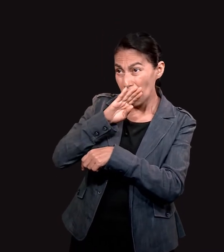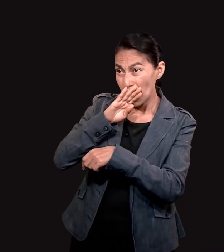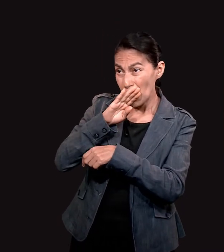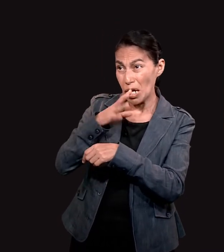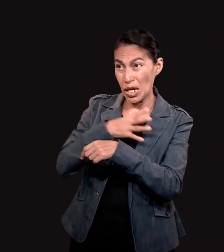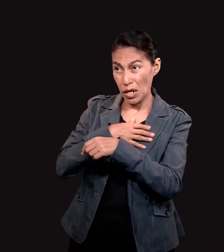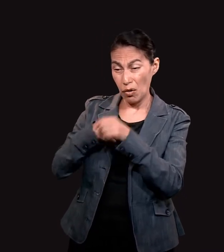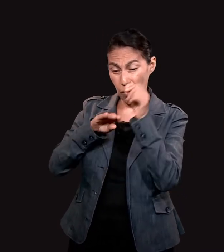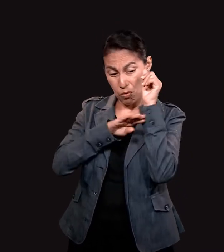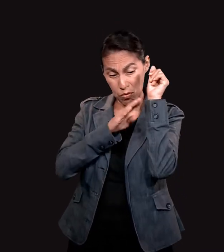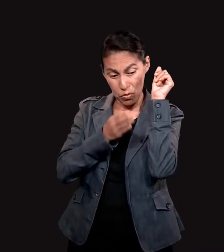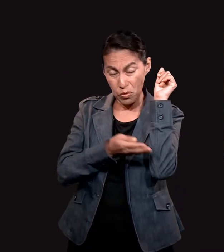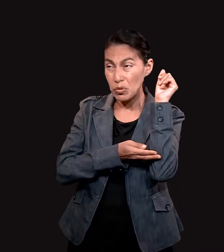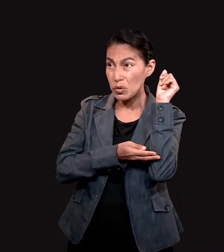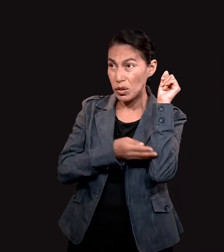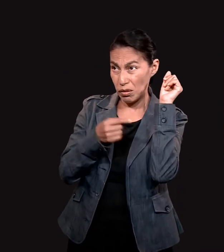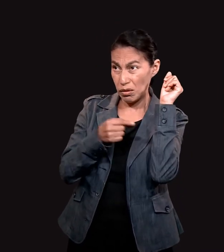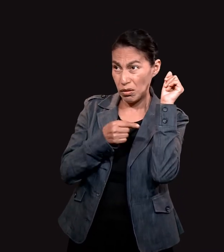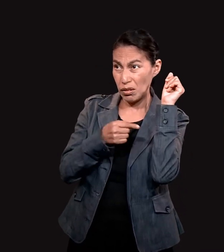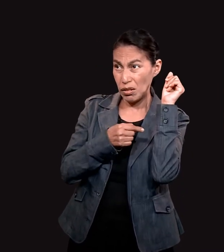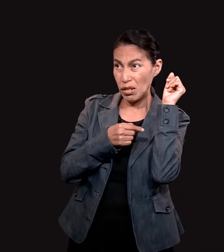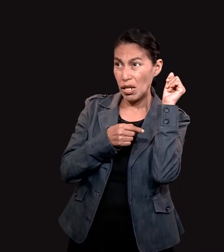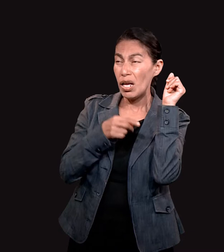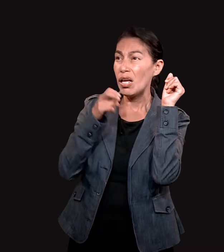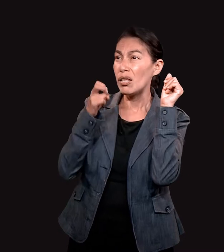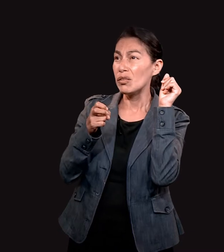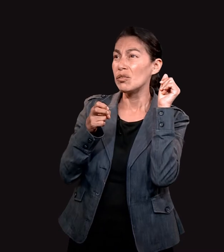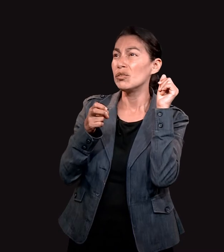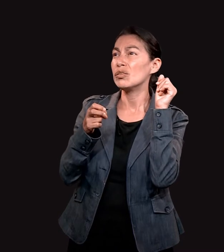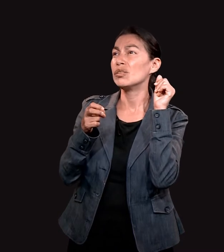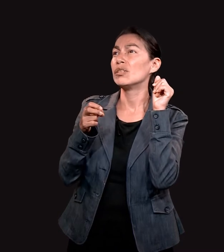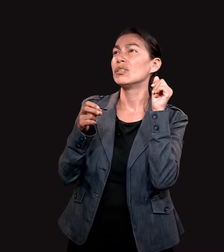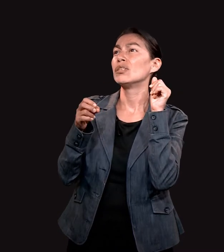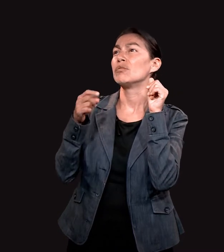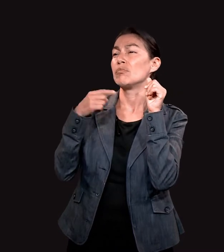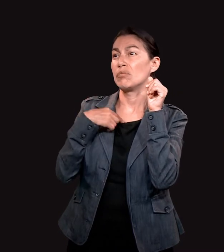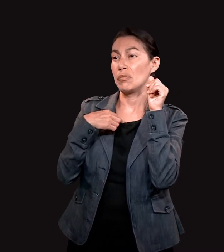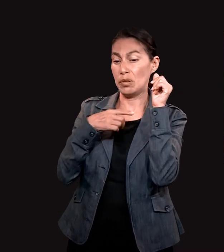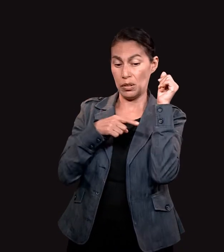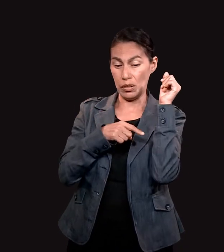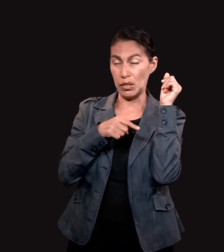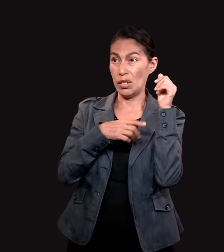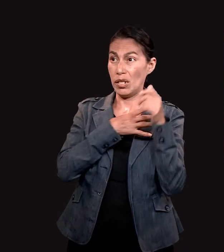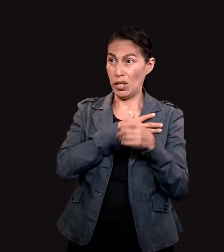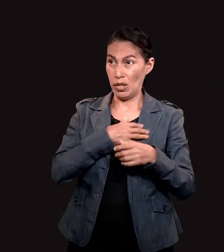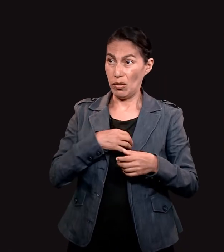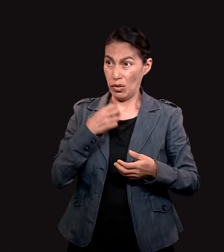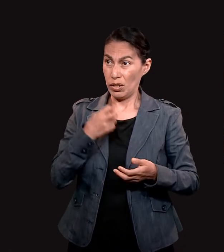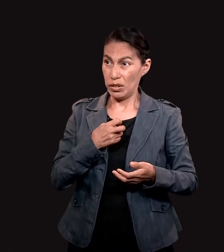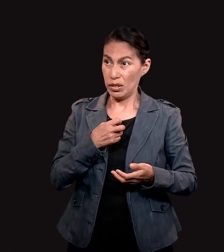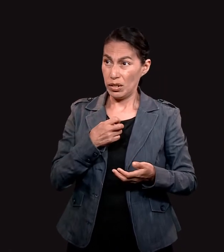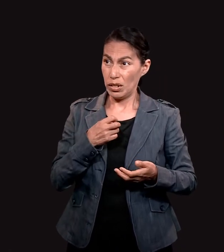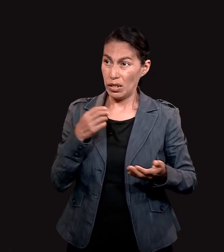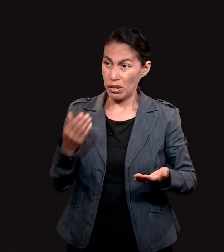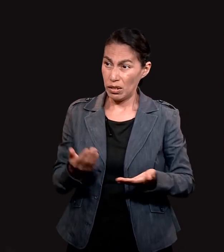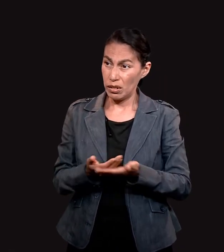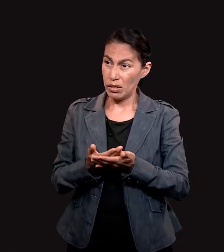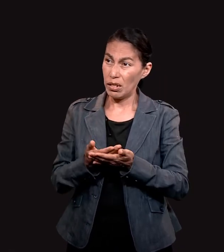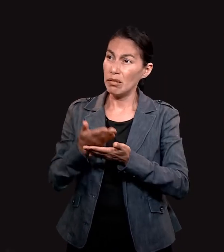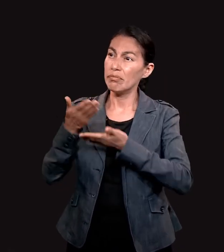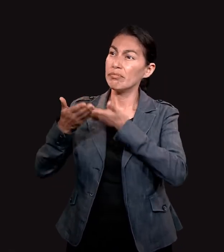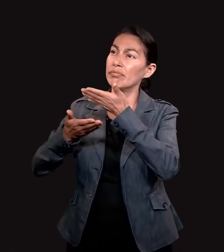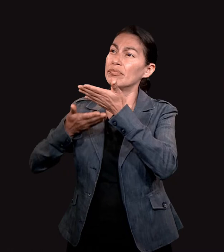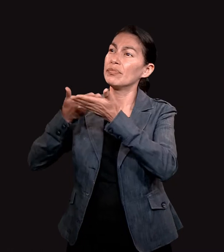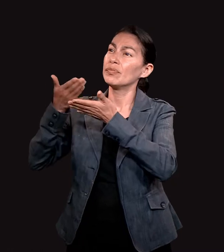hijo que ella tuviera, y ella iba a guardar el sábado el resto de su vida, e iba a consagrar su hijo